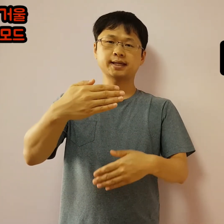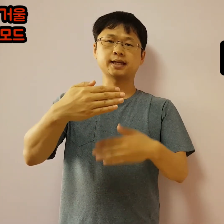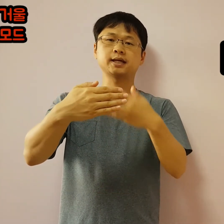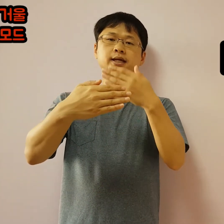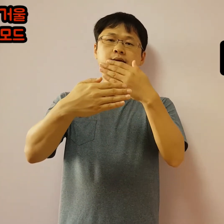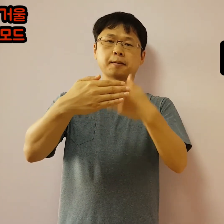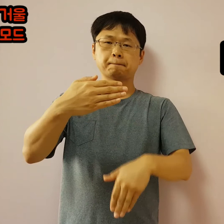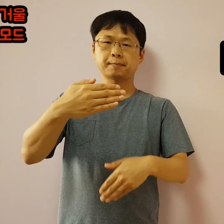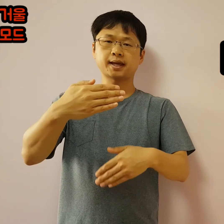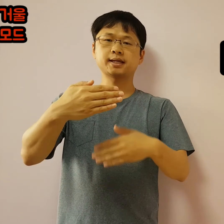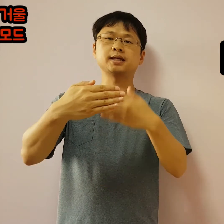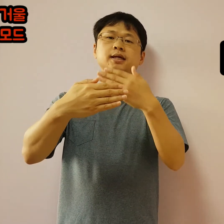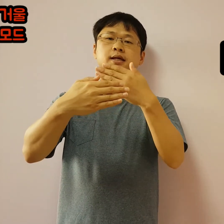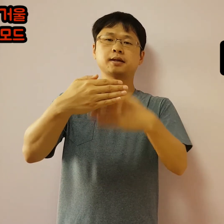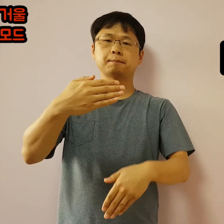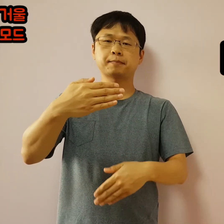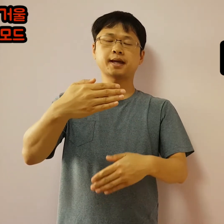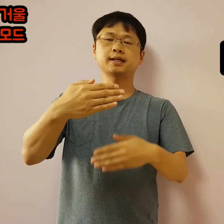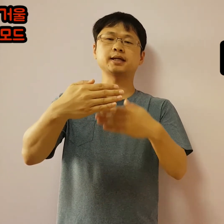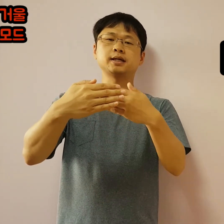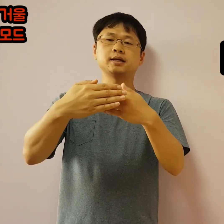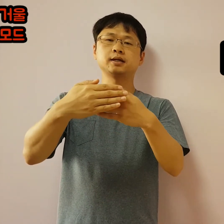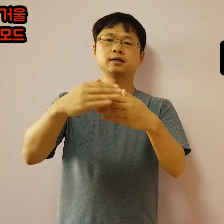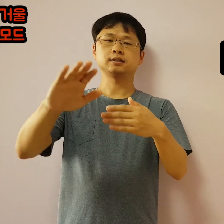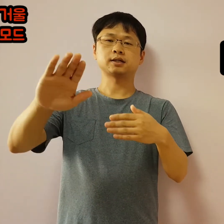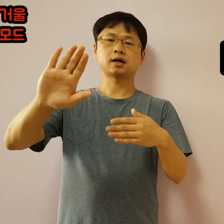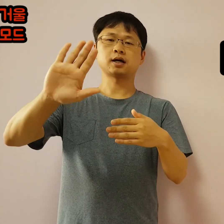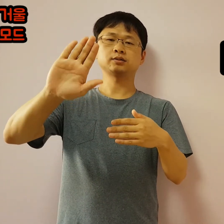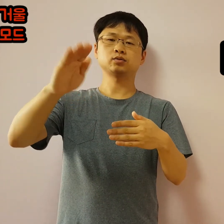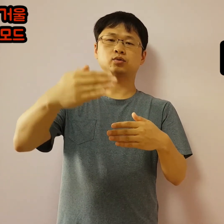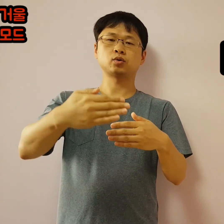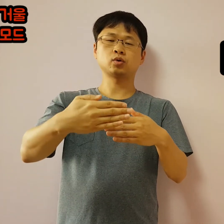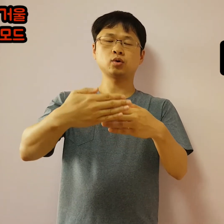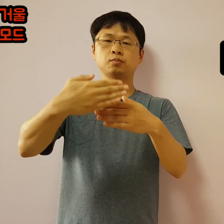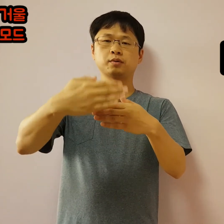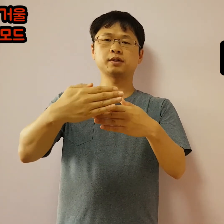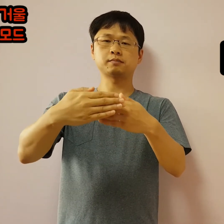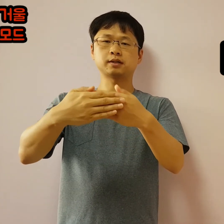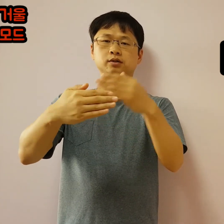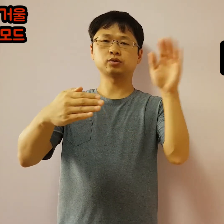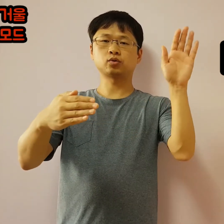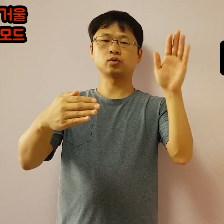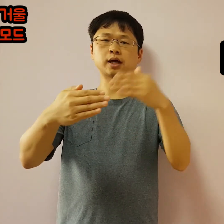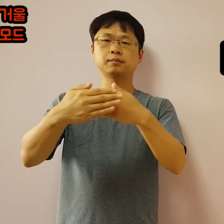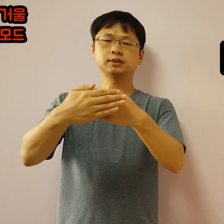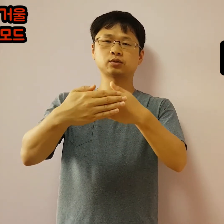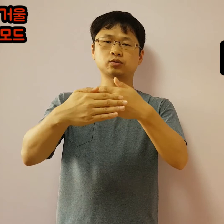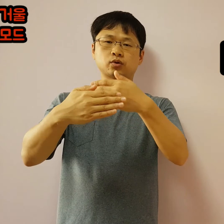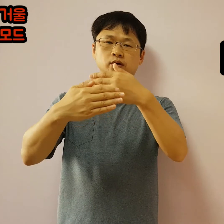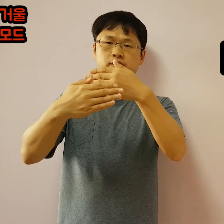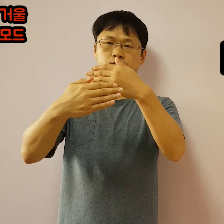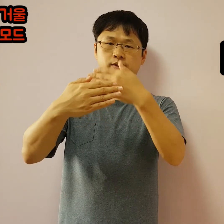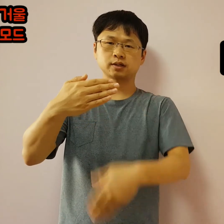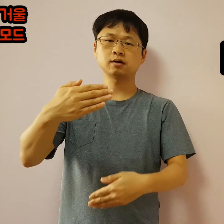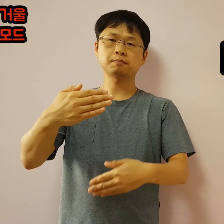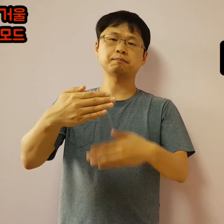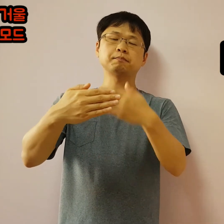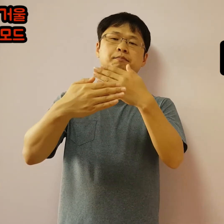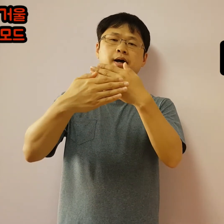빼기, 빼기, 빼기. 자, 한 손으로 범위를 만들어주고 나머지 손으로 뒤쪽에서